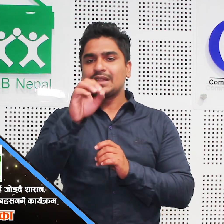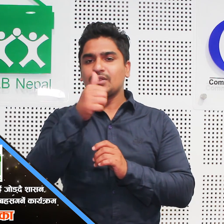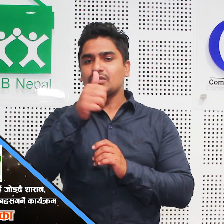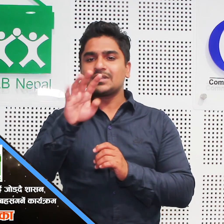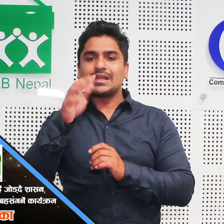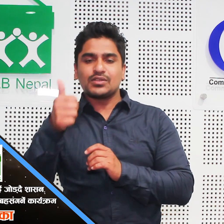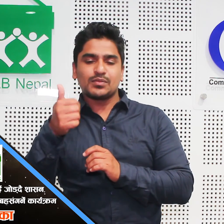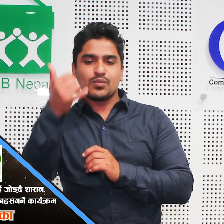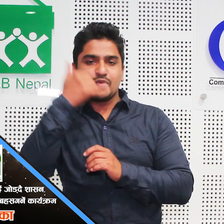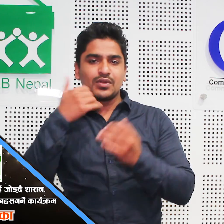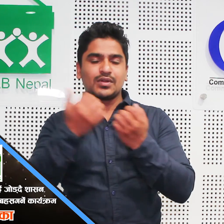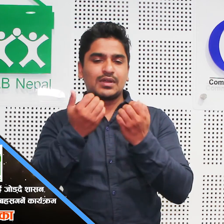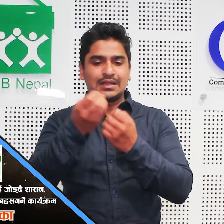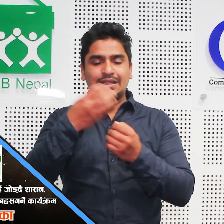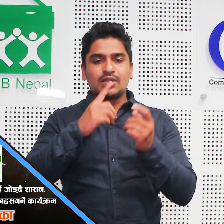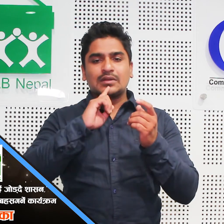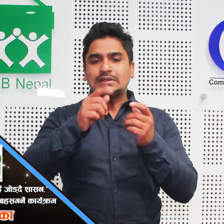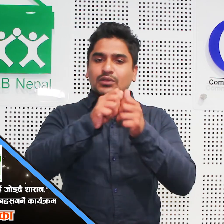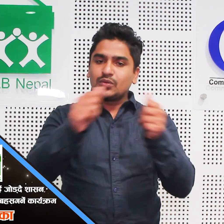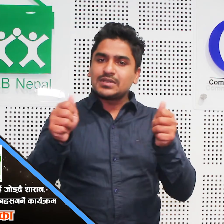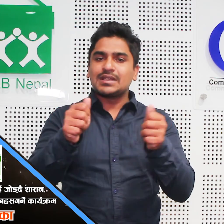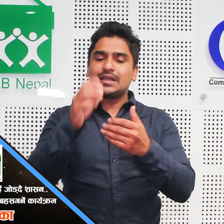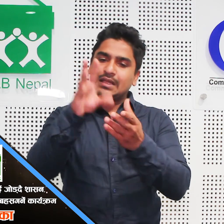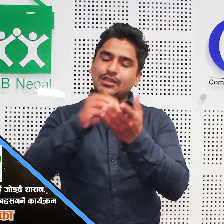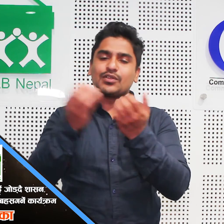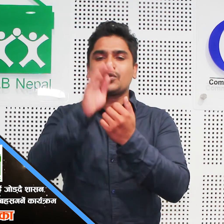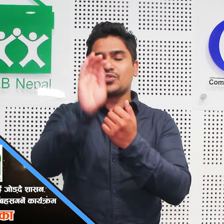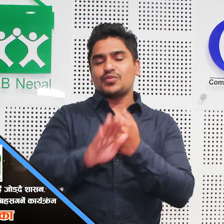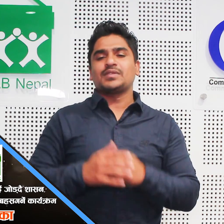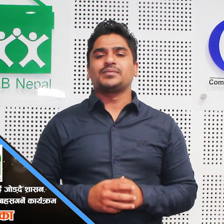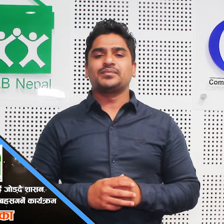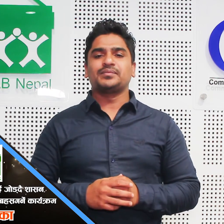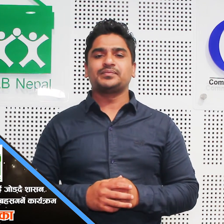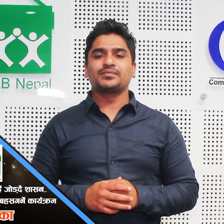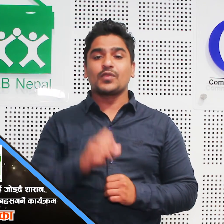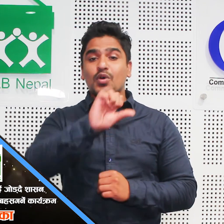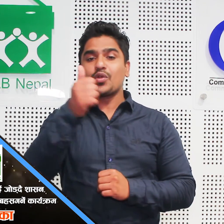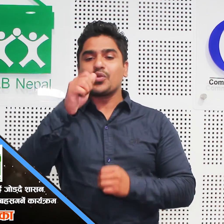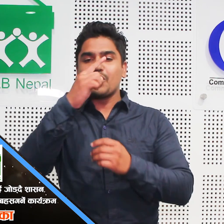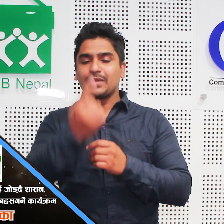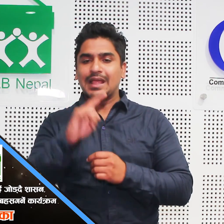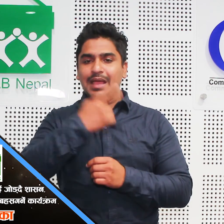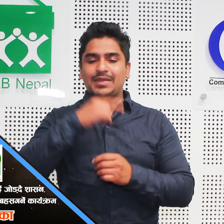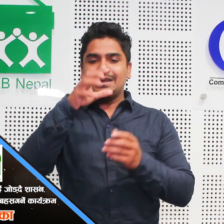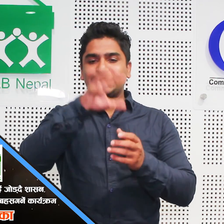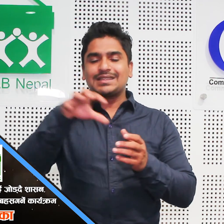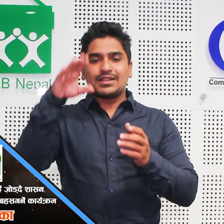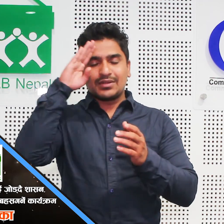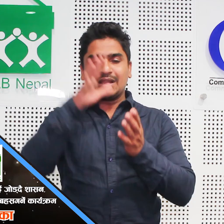01-5260-64 फोन गरेर दिइएको निर्देशन अनुसार रेकर्ड गराउन सक्नुहुनेछ। अर्को हप्ता हामीले स्थानीय सरकारबाट